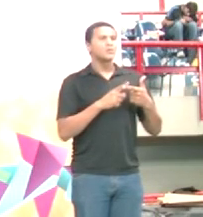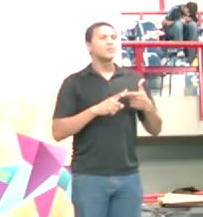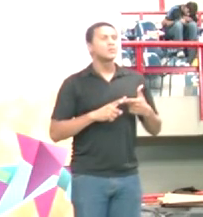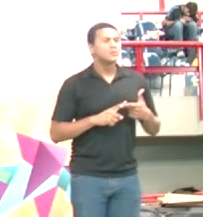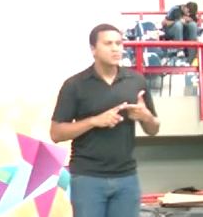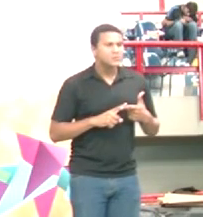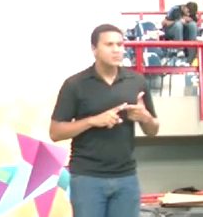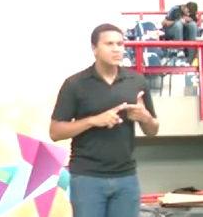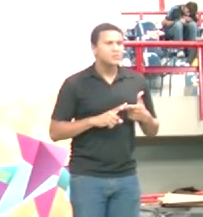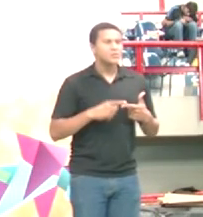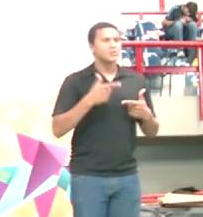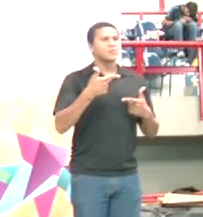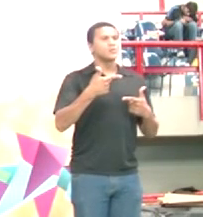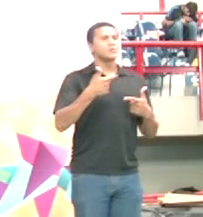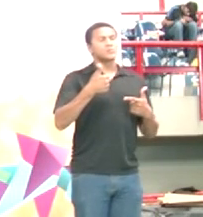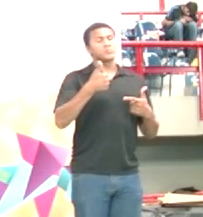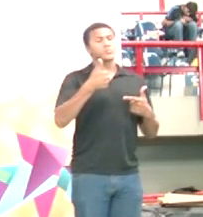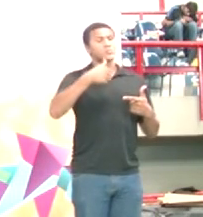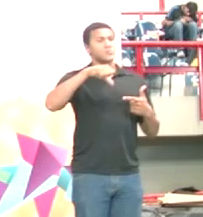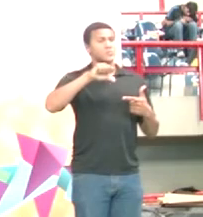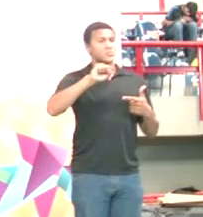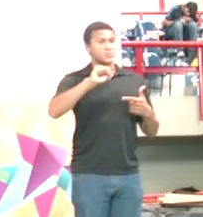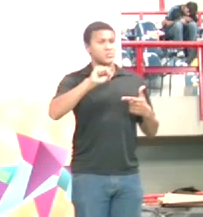1824. Segunda,